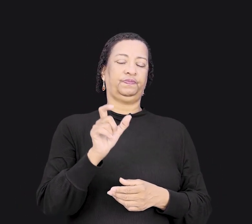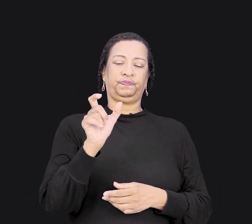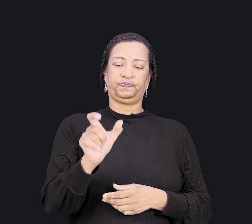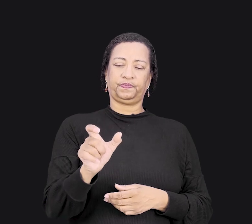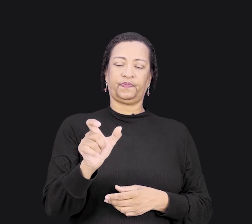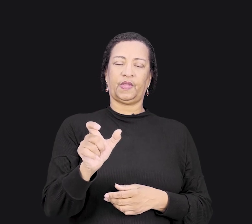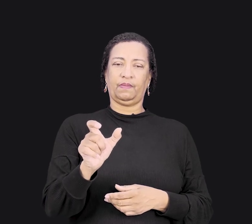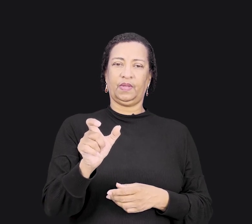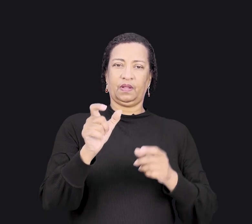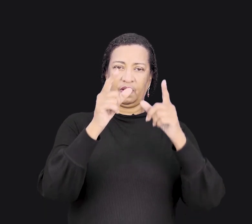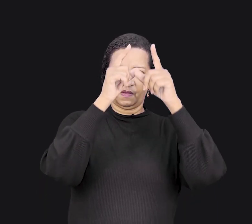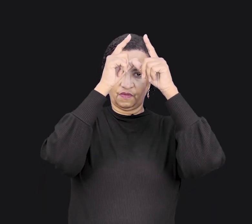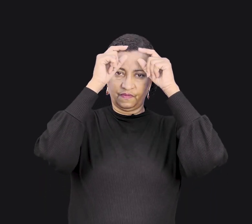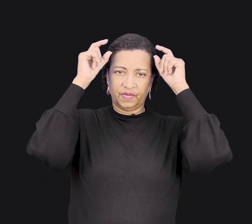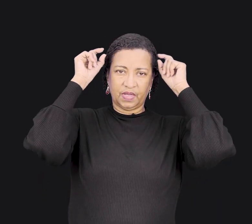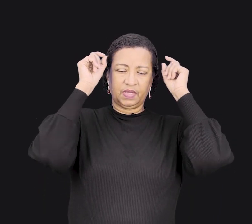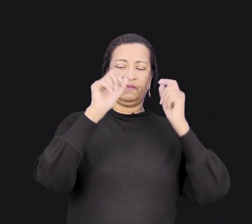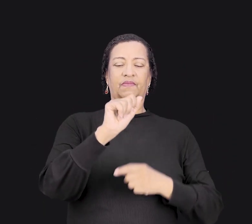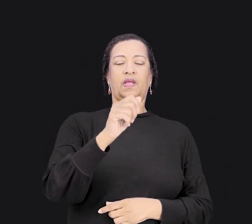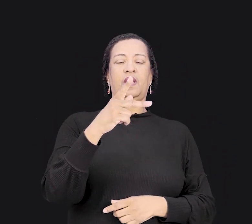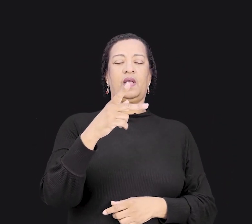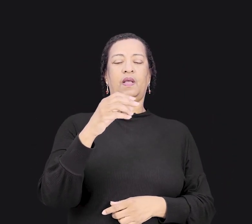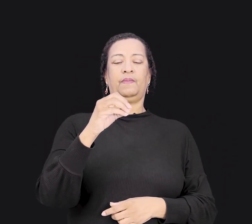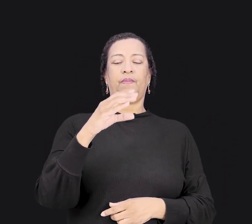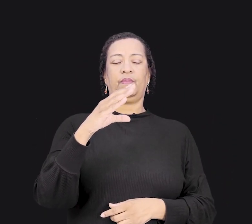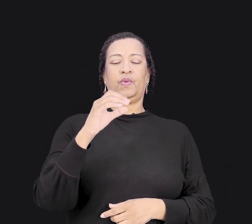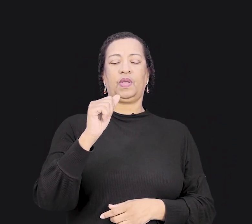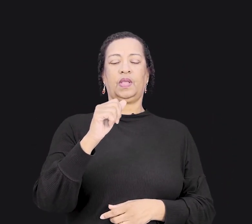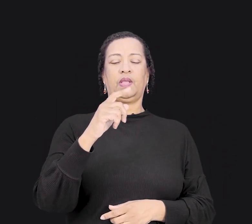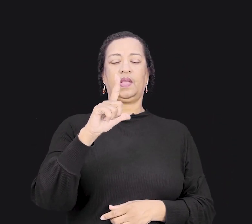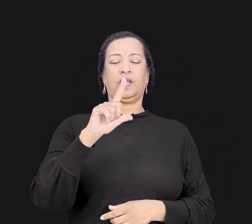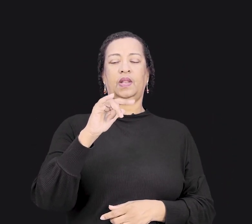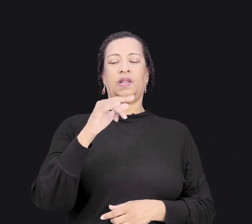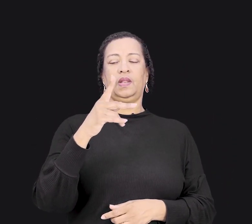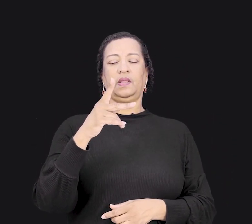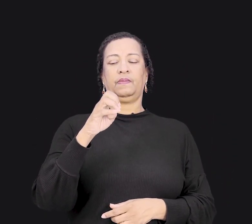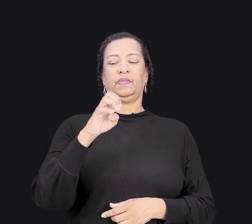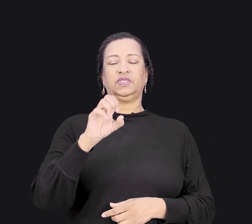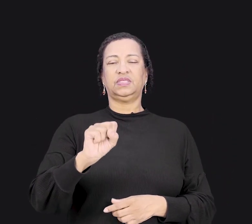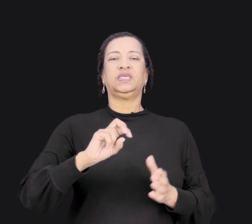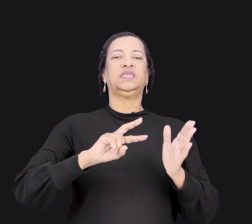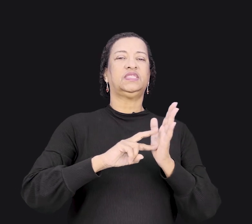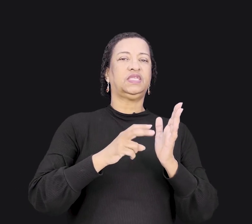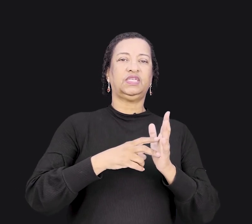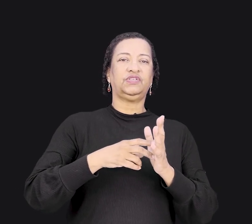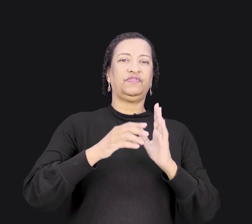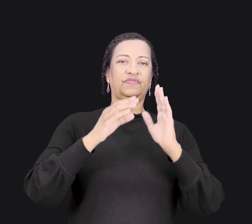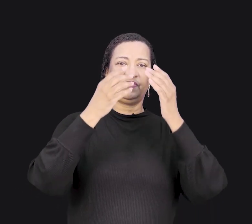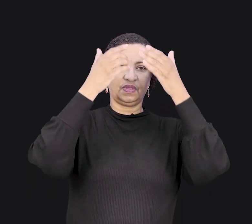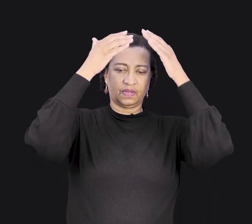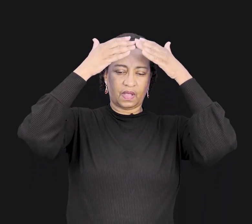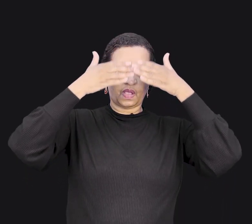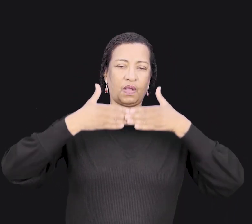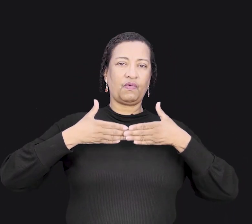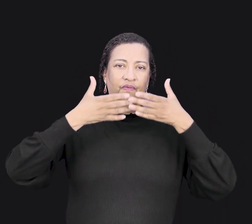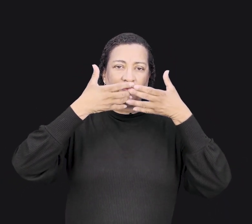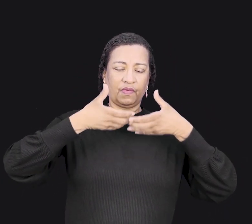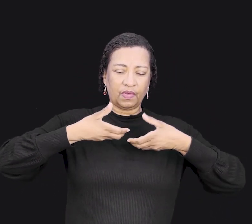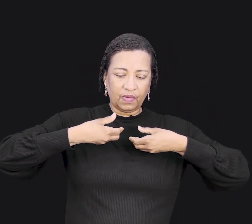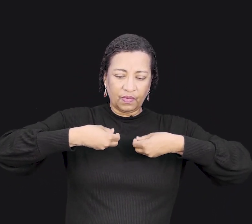grega Apocalipse significa remover ou retirar o véu. O conceito é o seguinte: existem milhões de coisas por